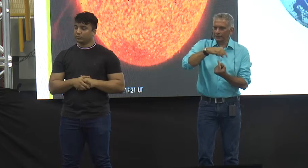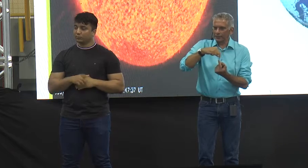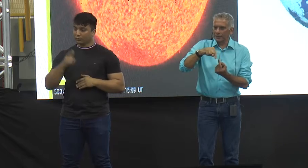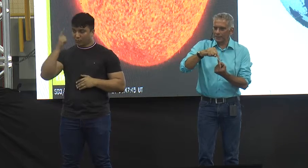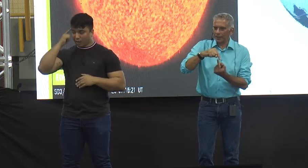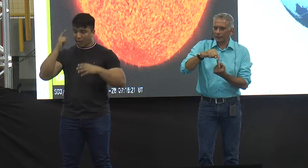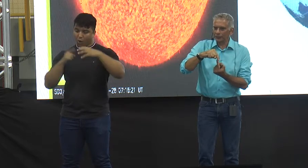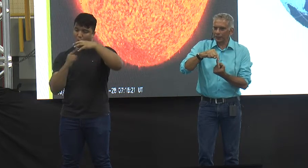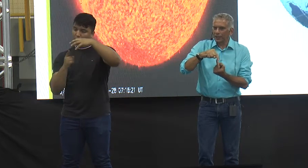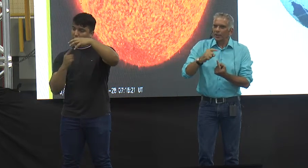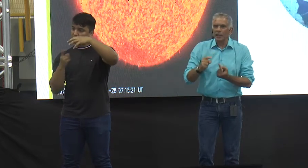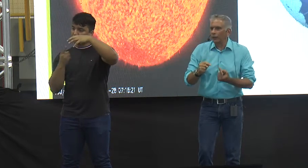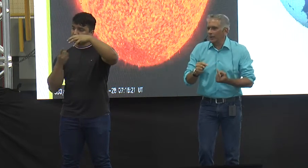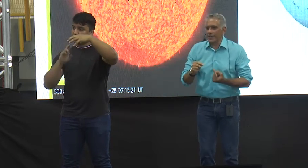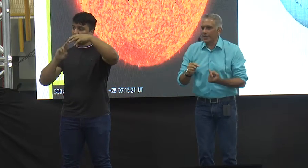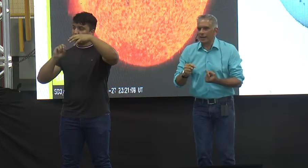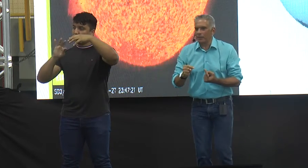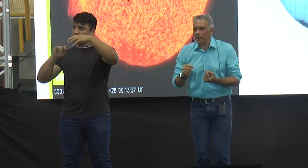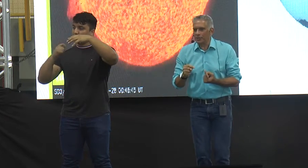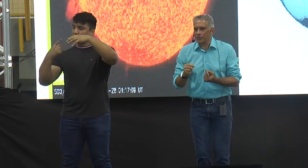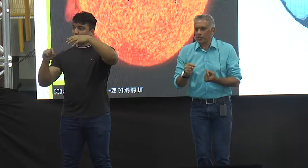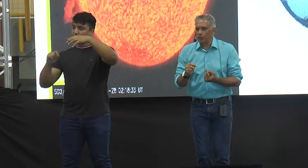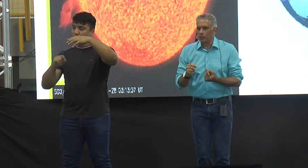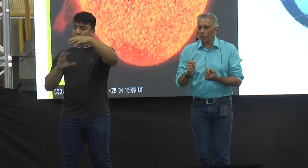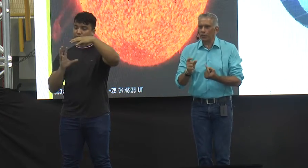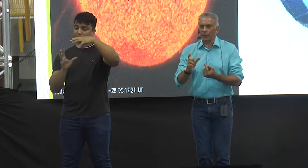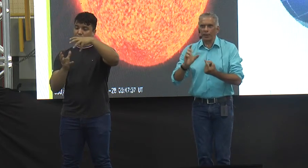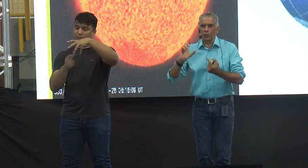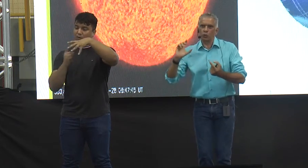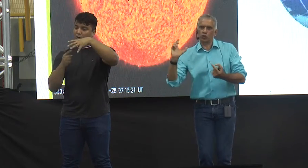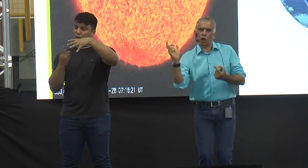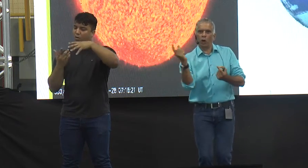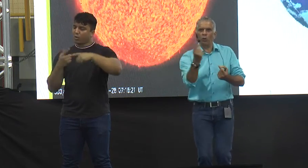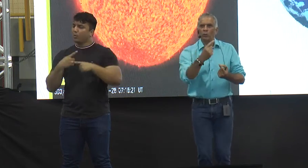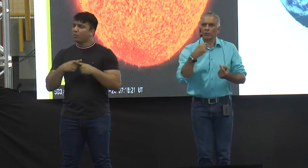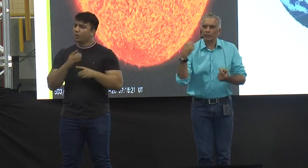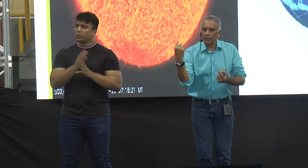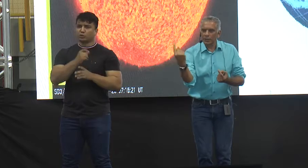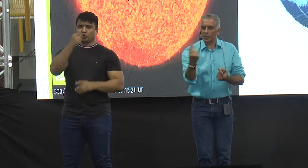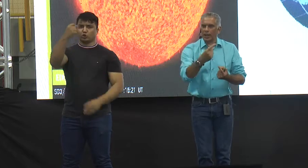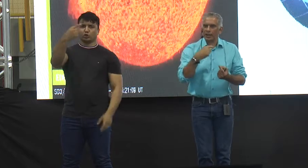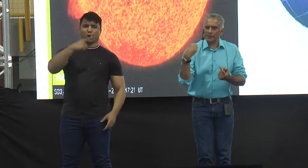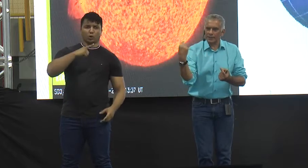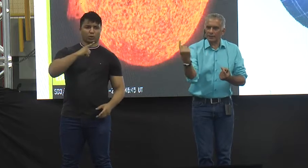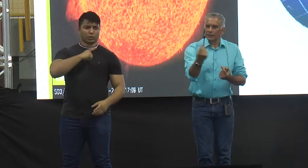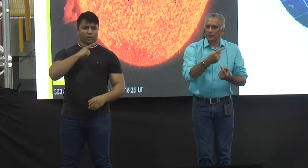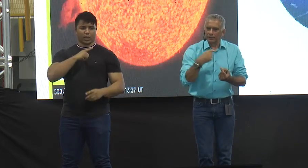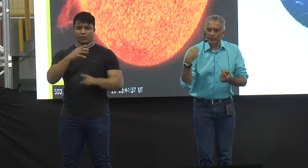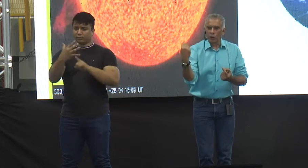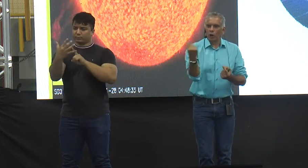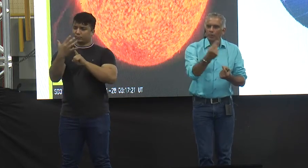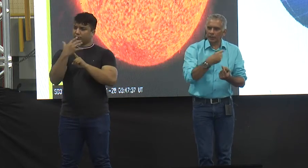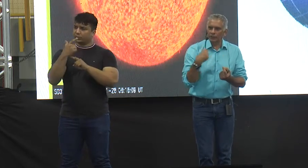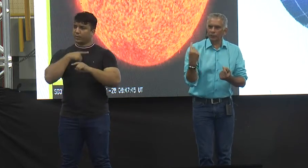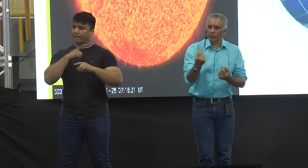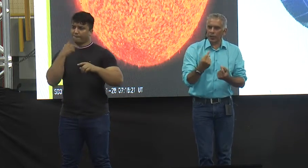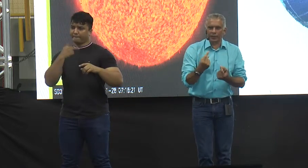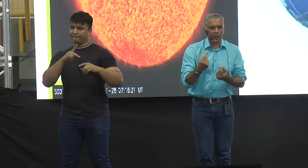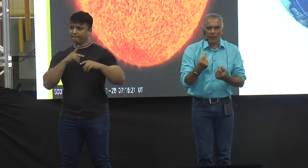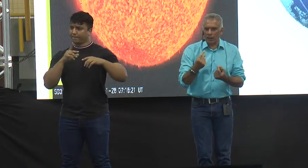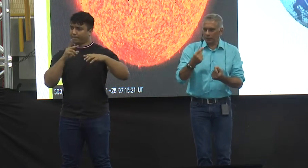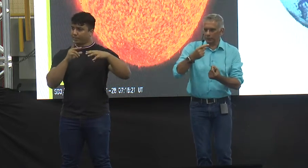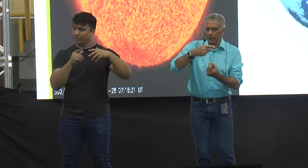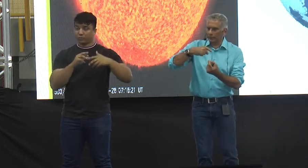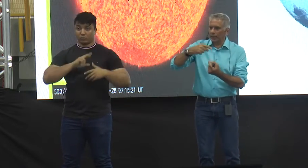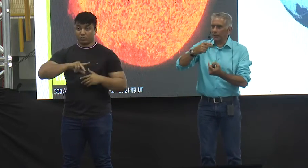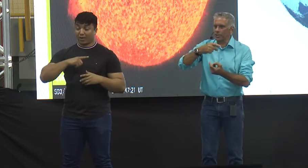imaginário, certo? E não necessariamente porque o Sol está em órbita em torno da